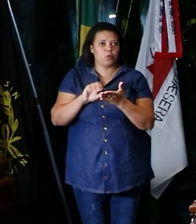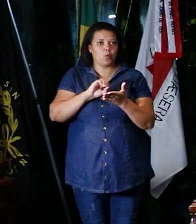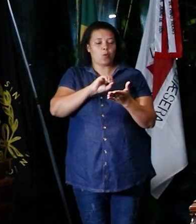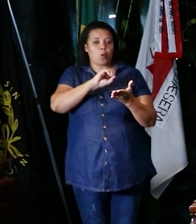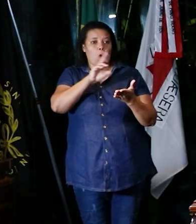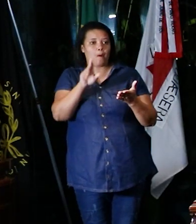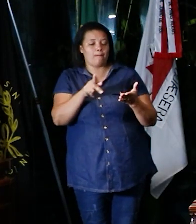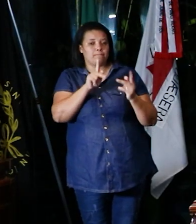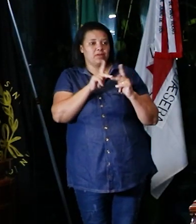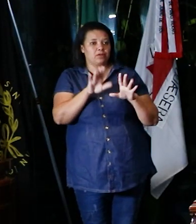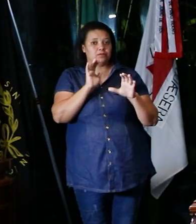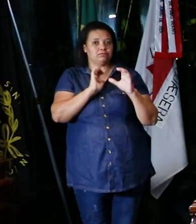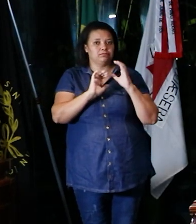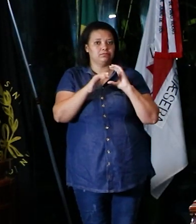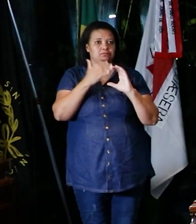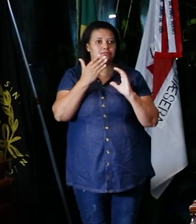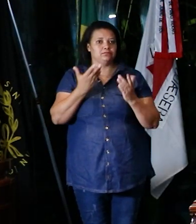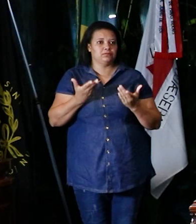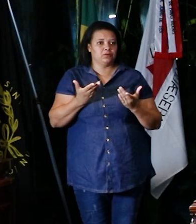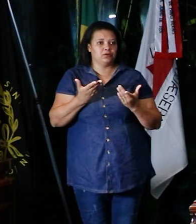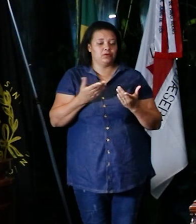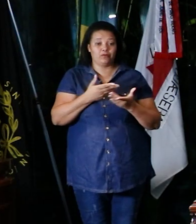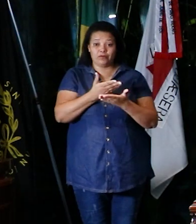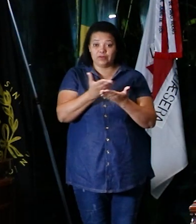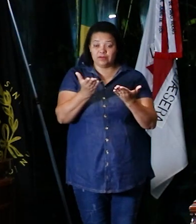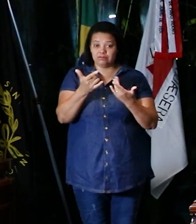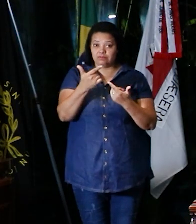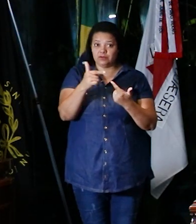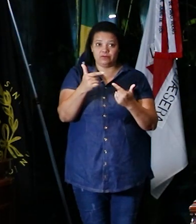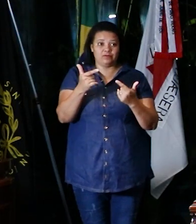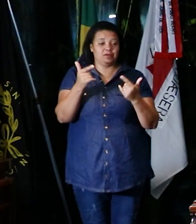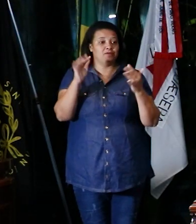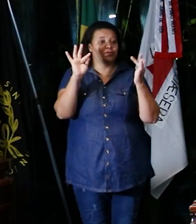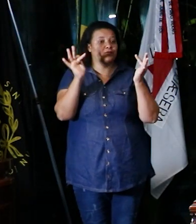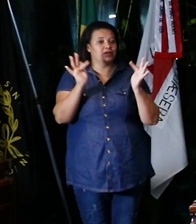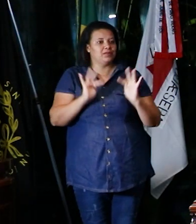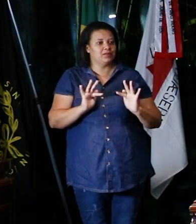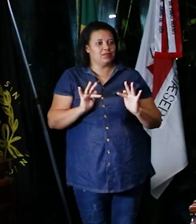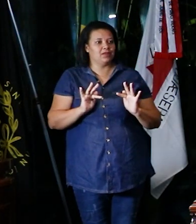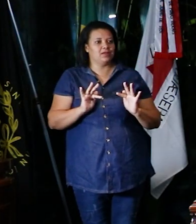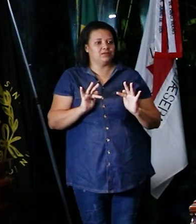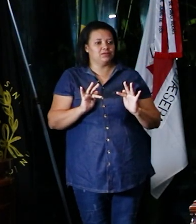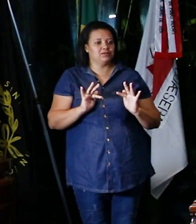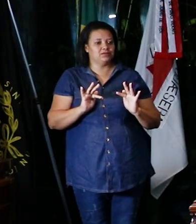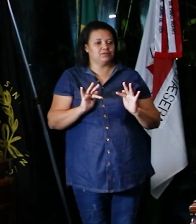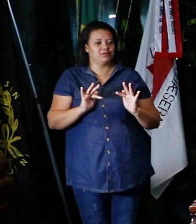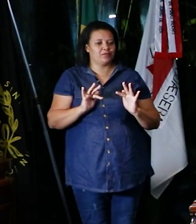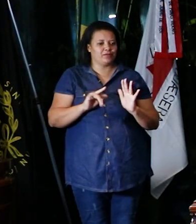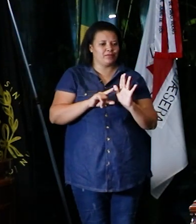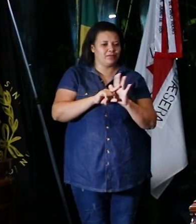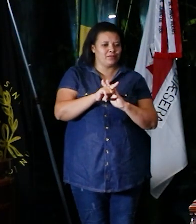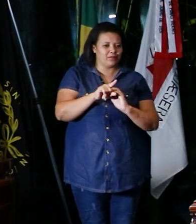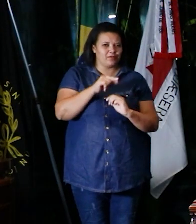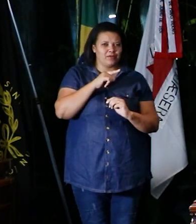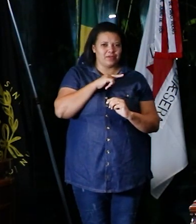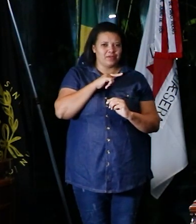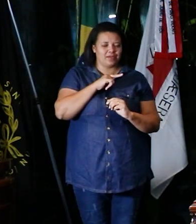Vocês não tiveram a felicidade que eu tive de ouvir. Você teve, Anitta? Que